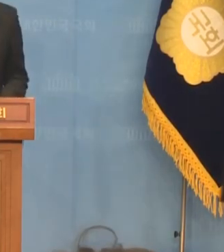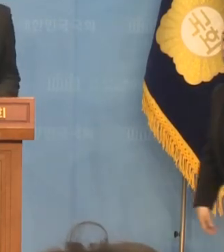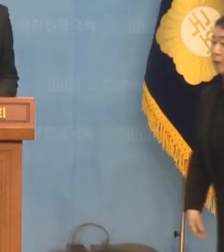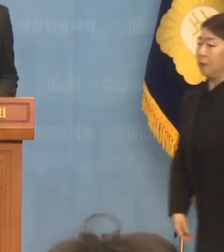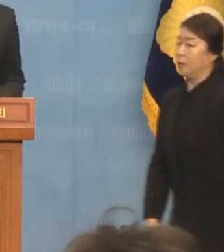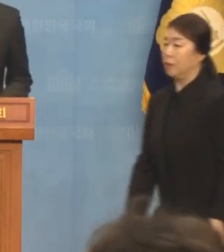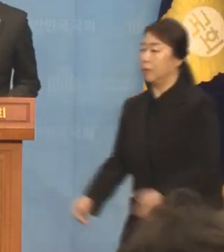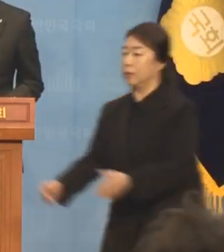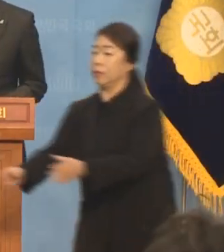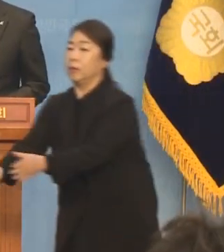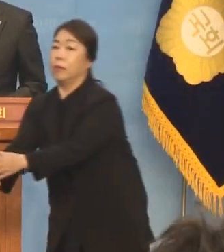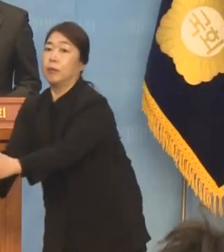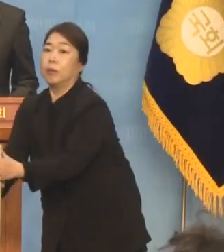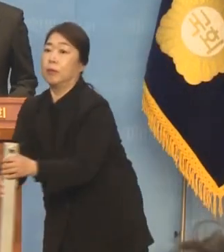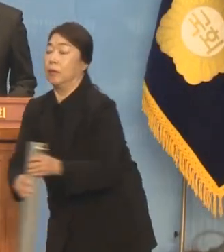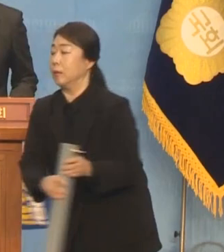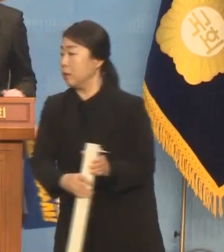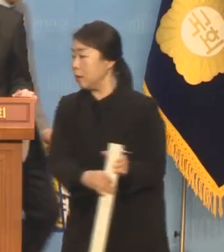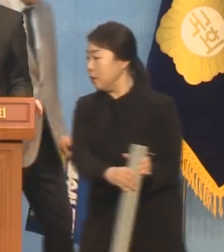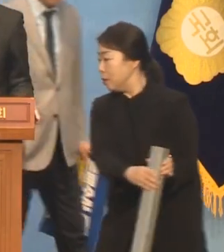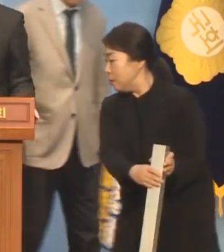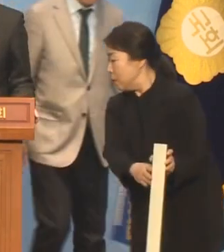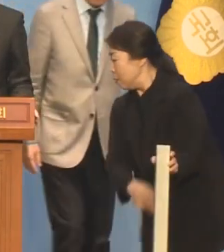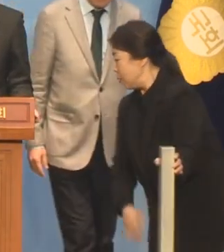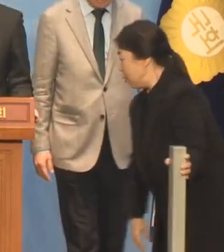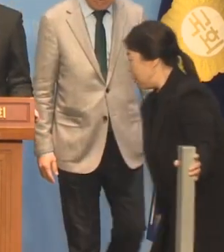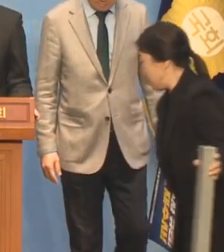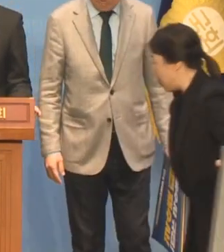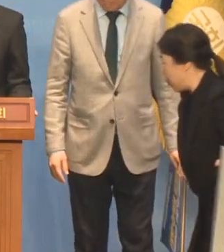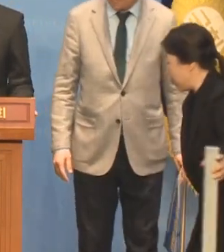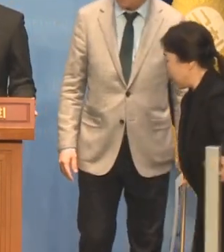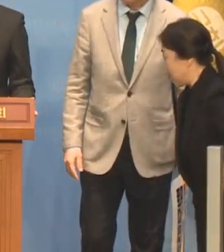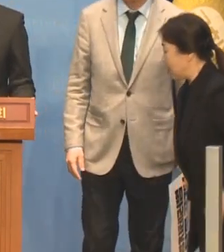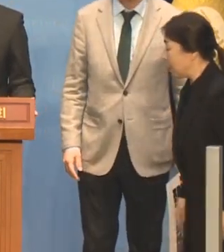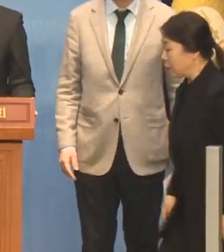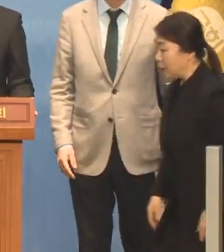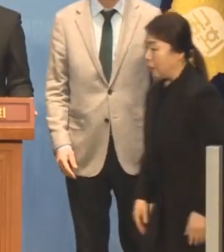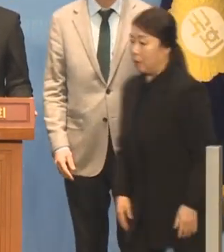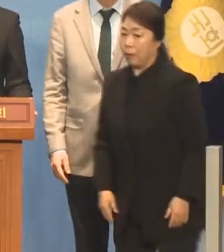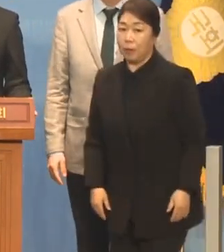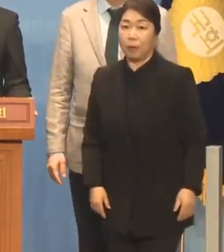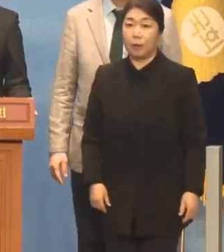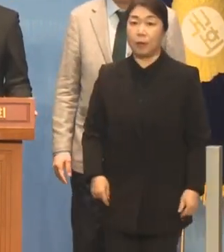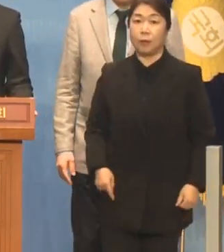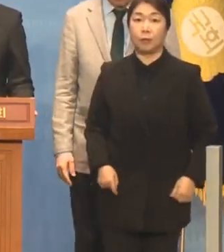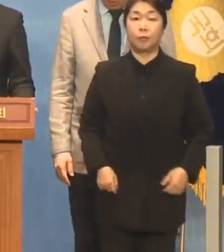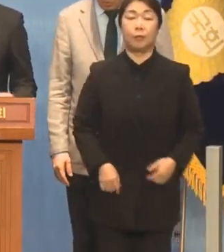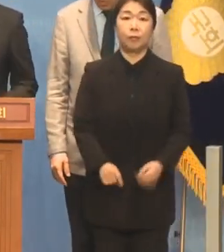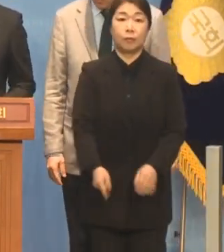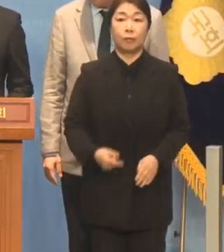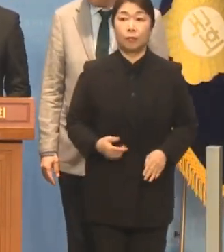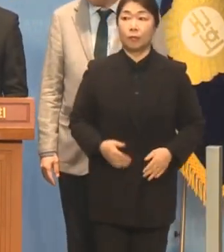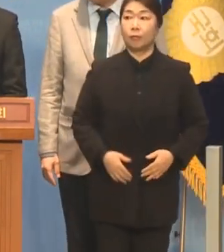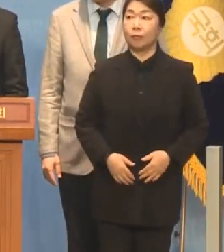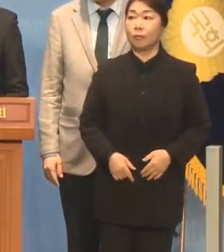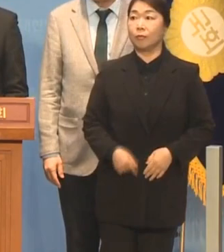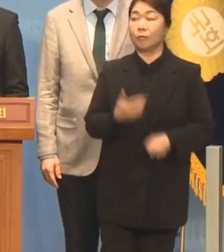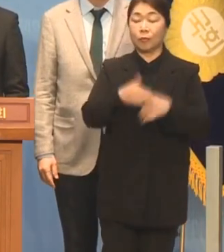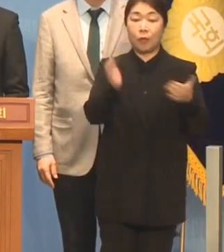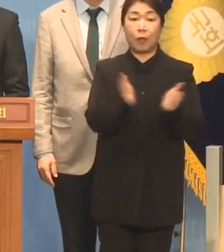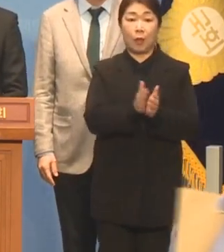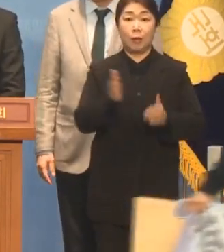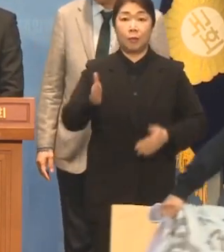안녕하세요. 네, 더불어민주당 대변인 한민수입니다. 지금부터 더불어민주당 당대표